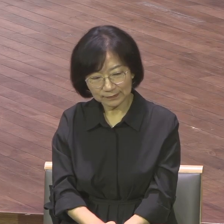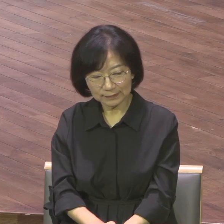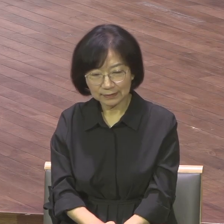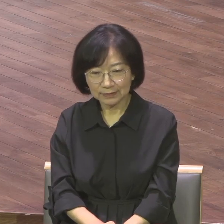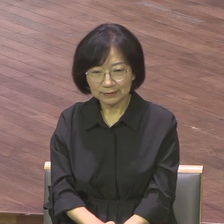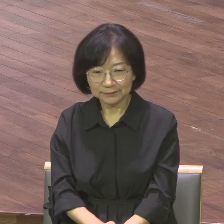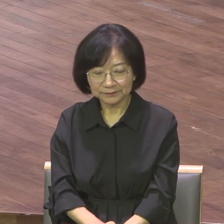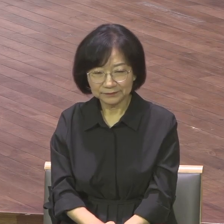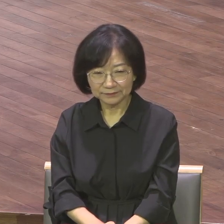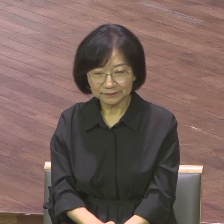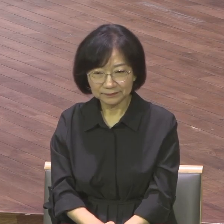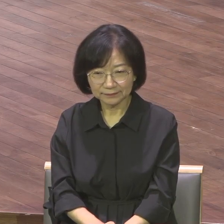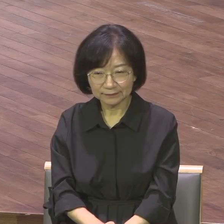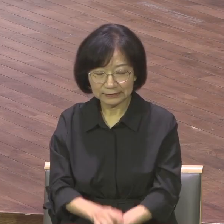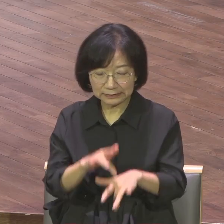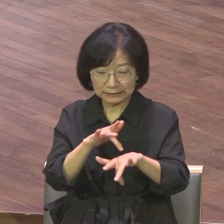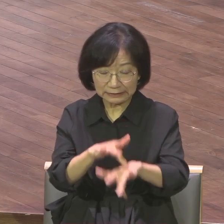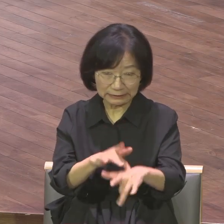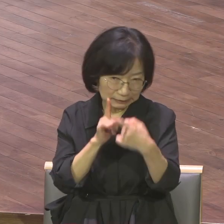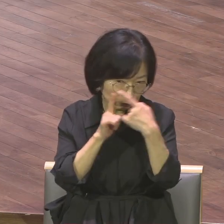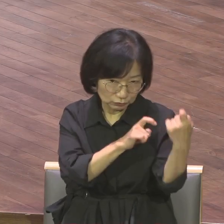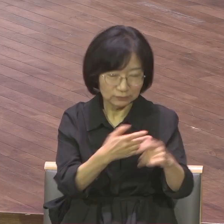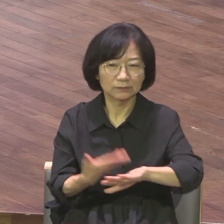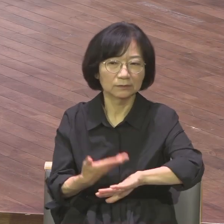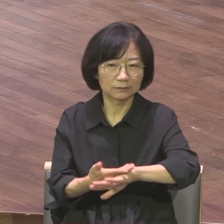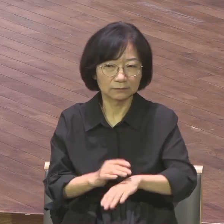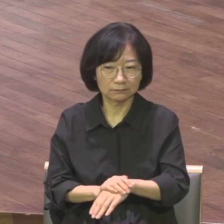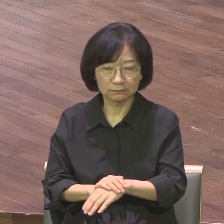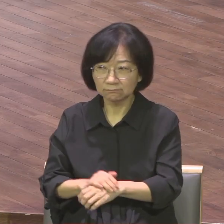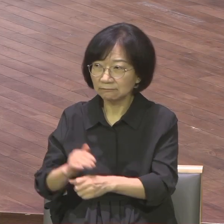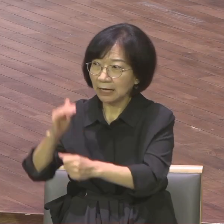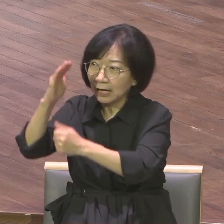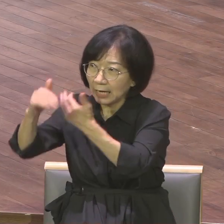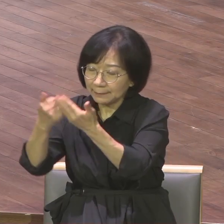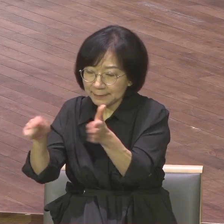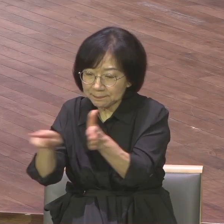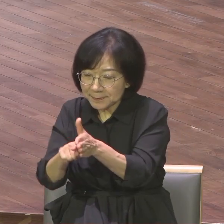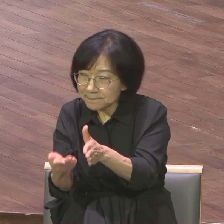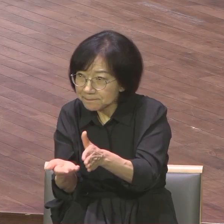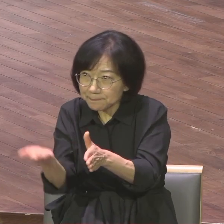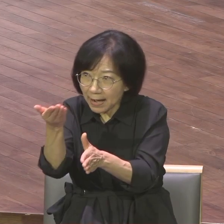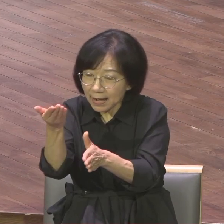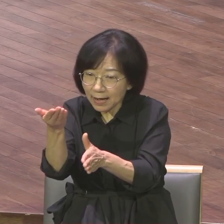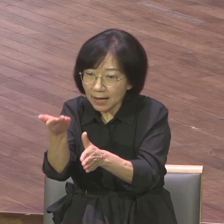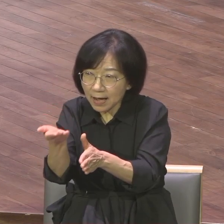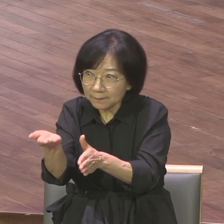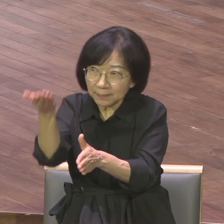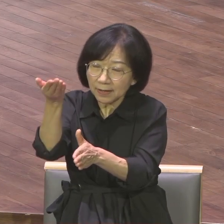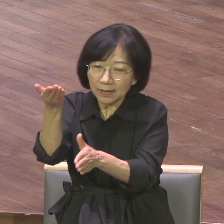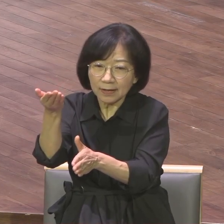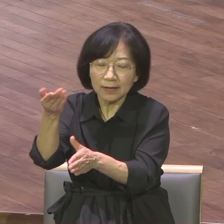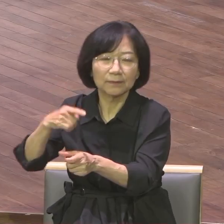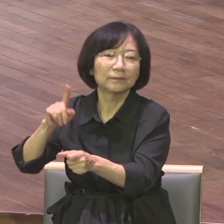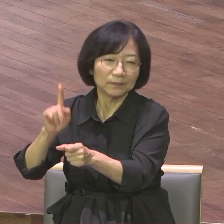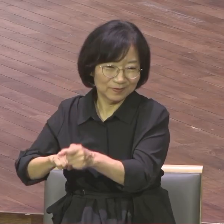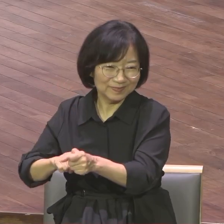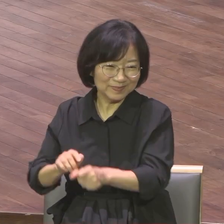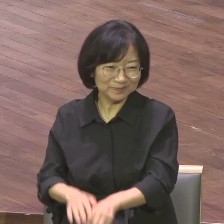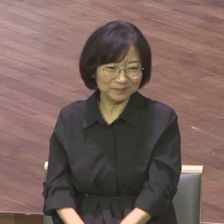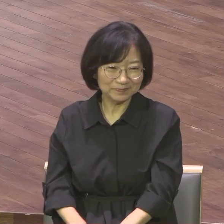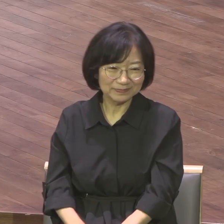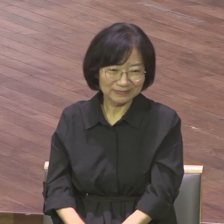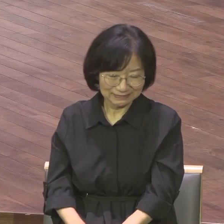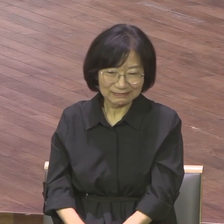템프테이션은 유혹이고 테스트는 하나님 한 단계 올려주려고. 좀 억울한 거, 억울한 말 듣게 하고, 억울한 일